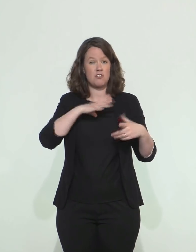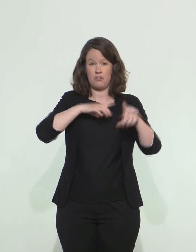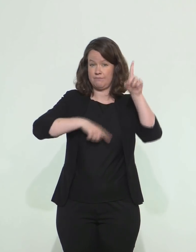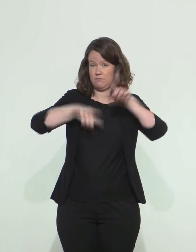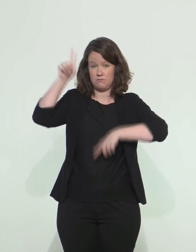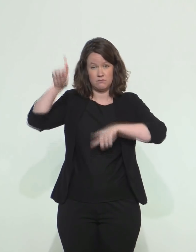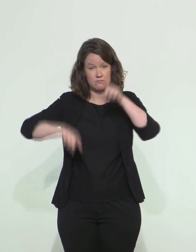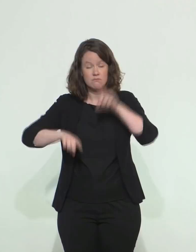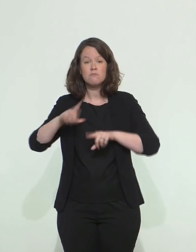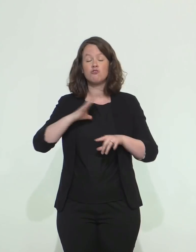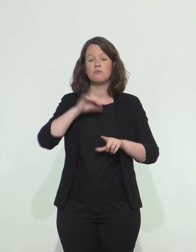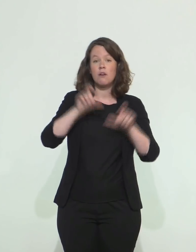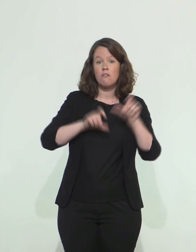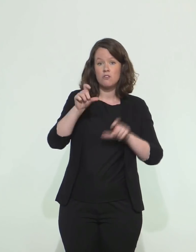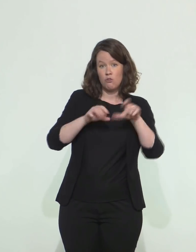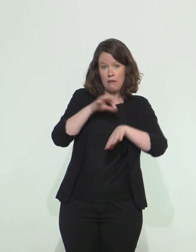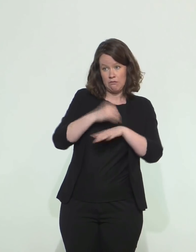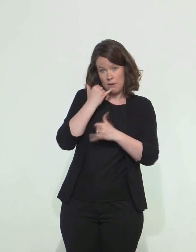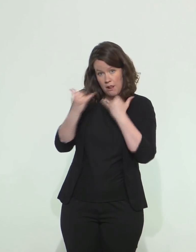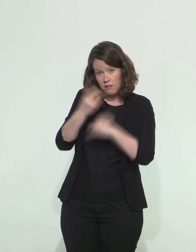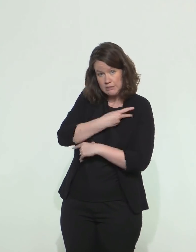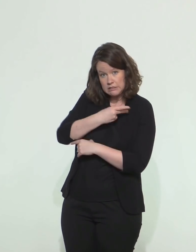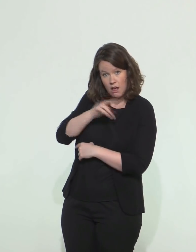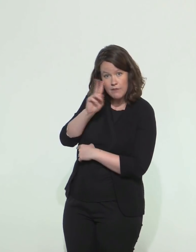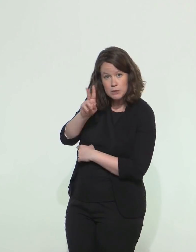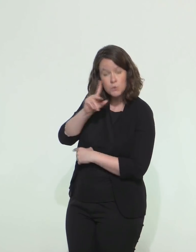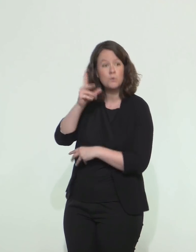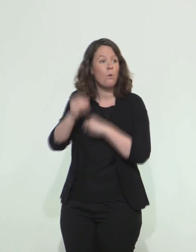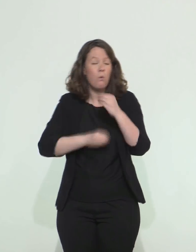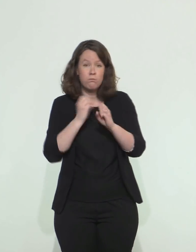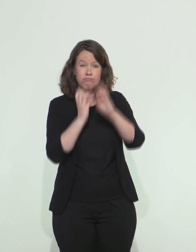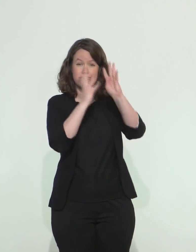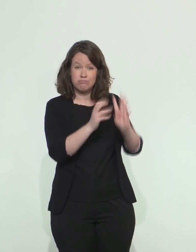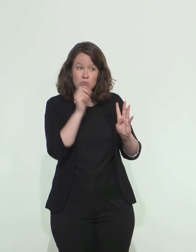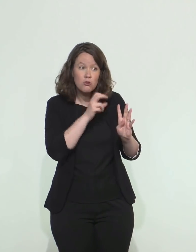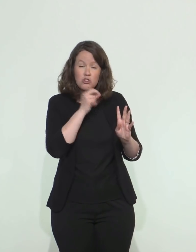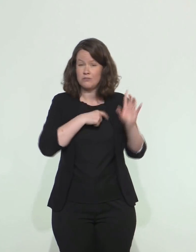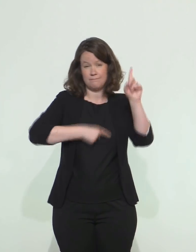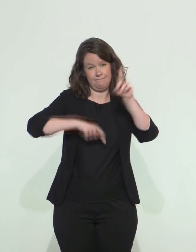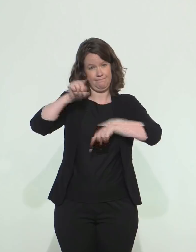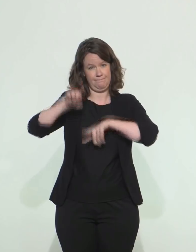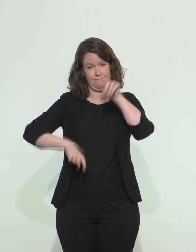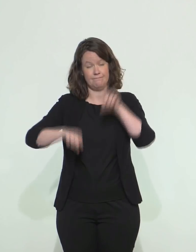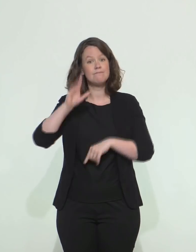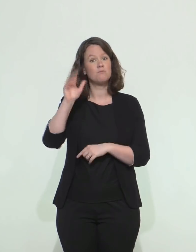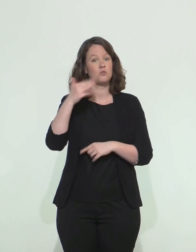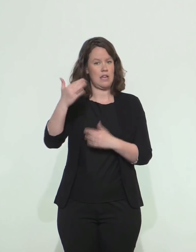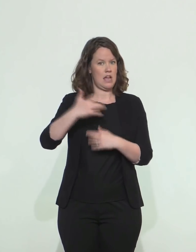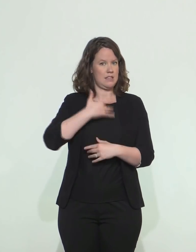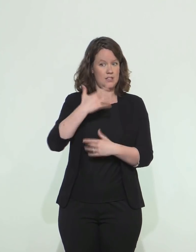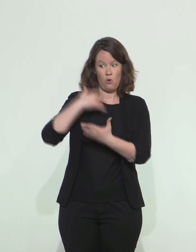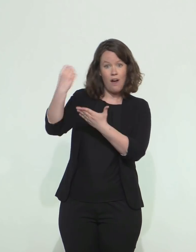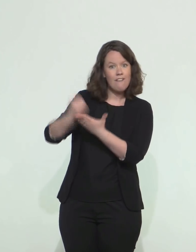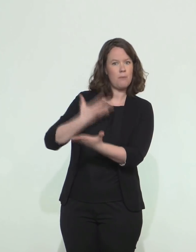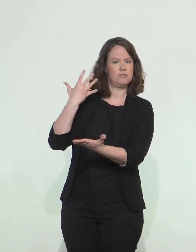qui appellent le médecin traitant, qui appellent SOS médecin. Et donc nous avons besoin d'un signal quasi quotidien d'activité de ville qui nous donne une alerte